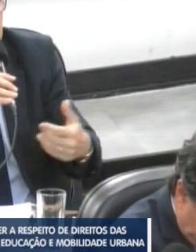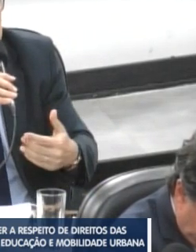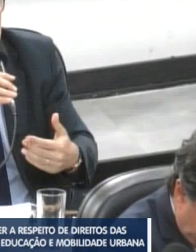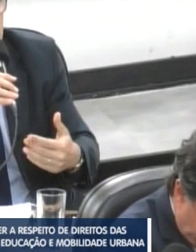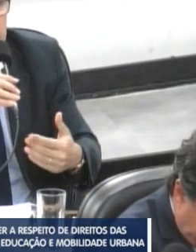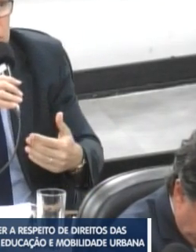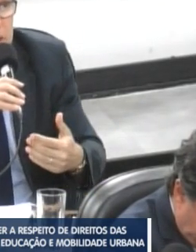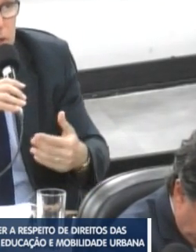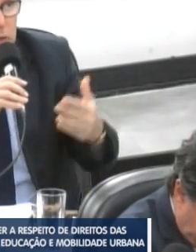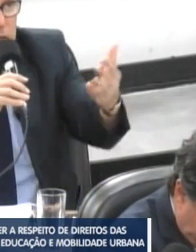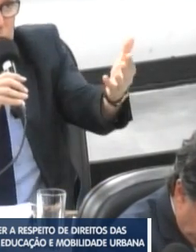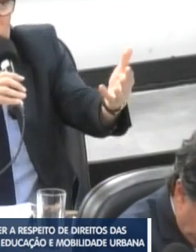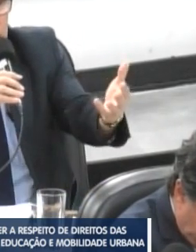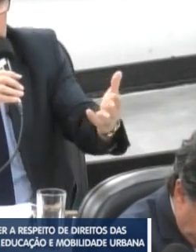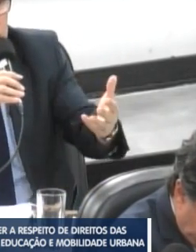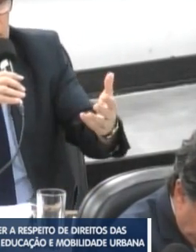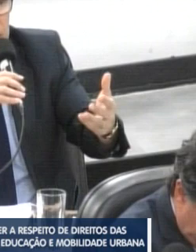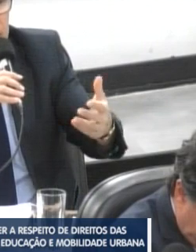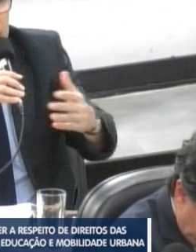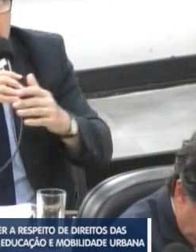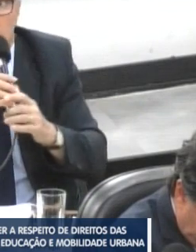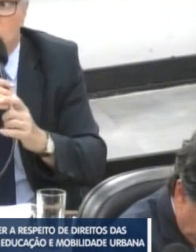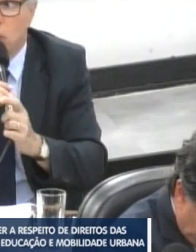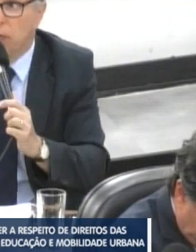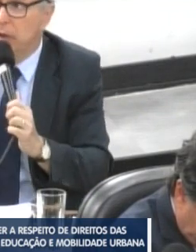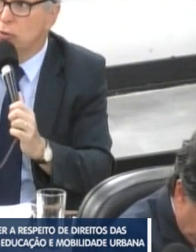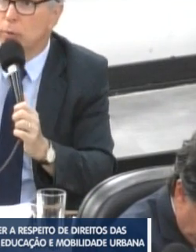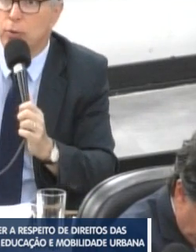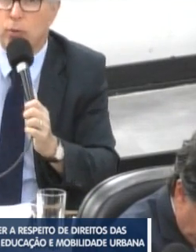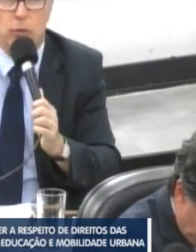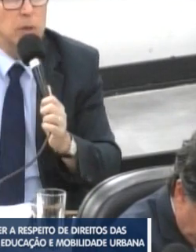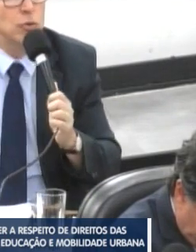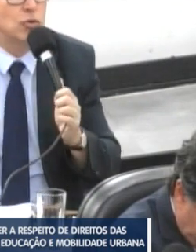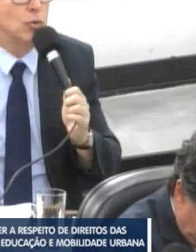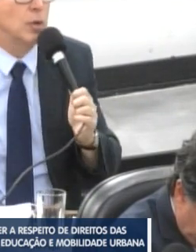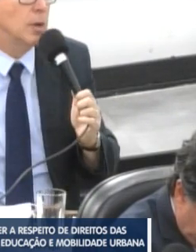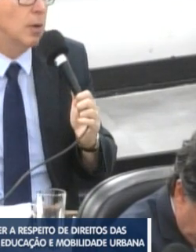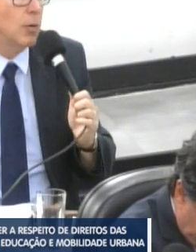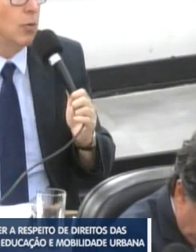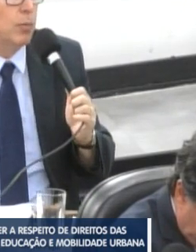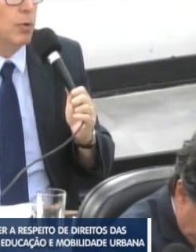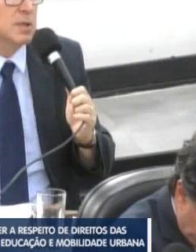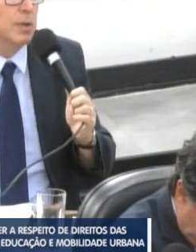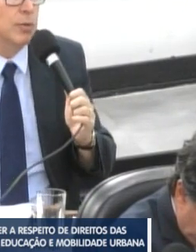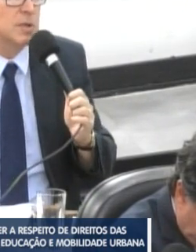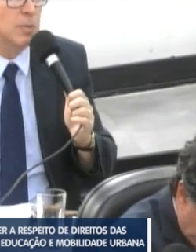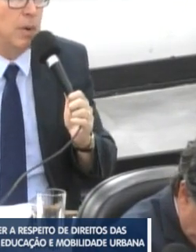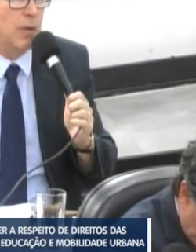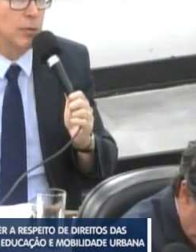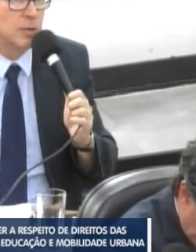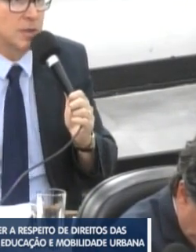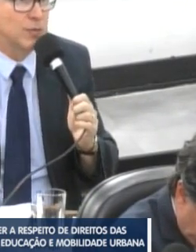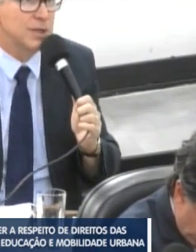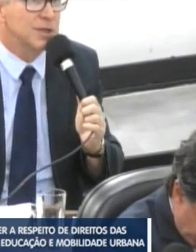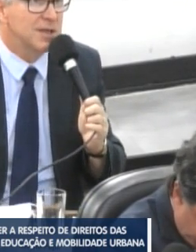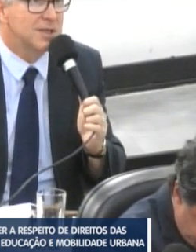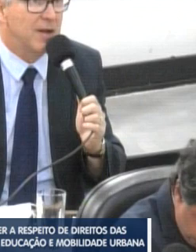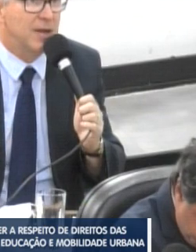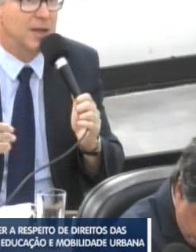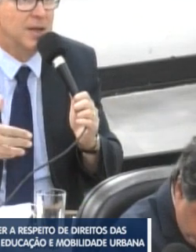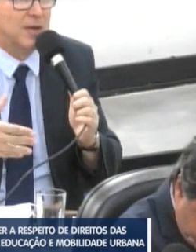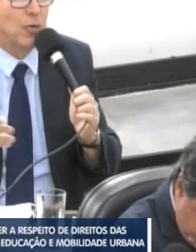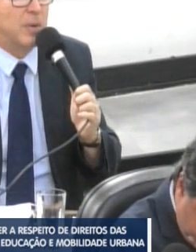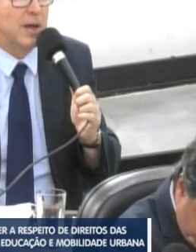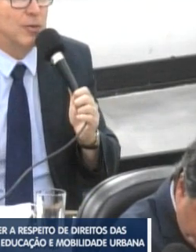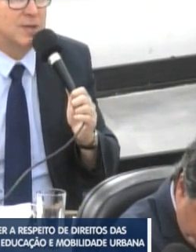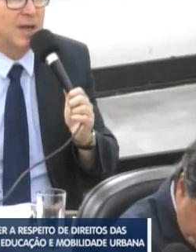e não faz a sua parte. Nós vimos aqui hoje, o vereador Bruno Moura mostrou o bosque municipal, não sei se você já estava